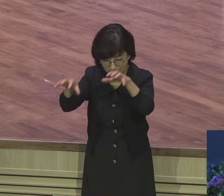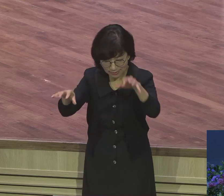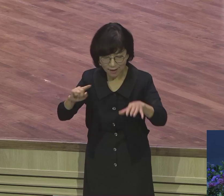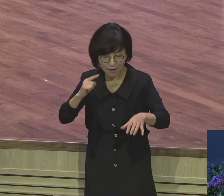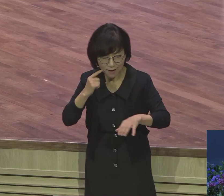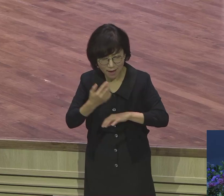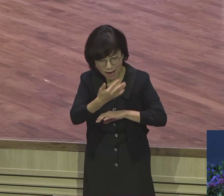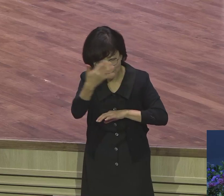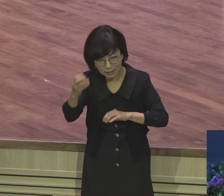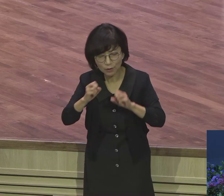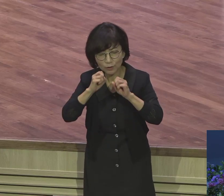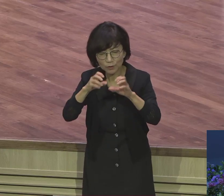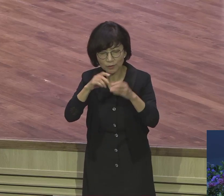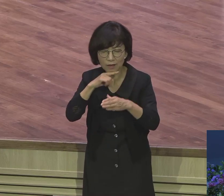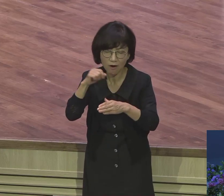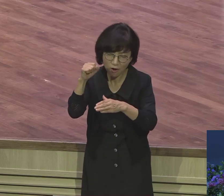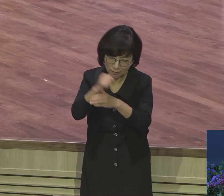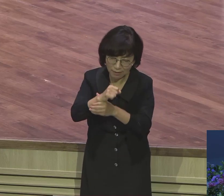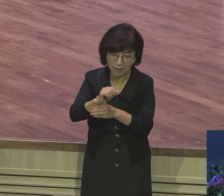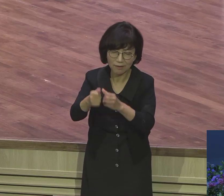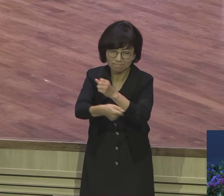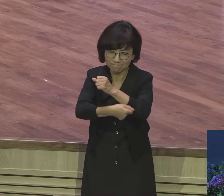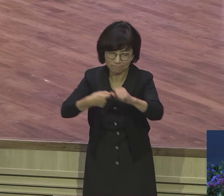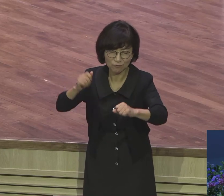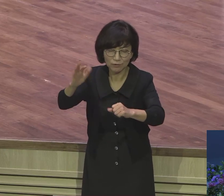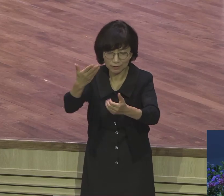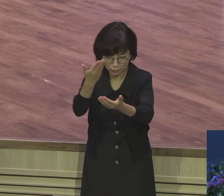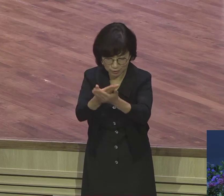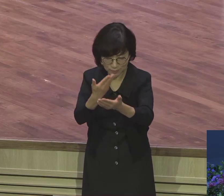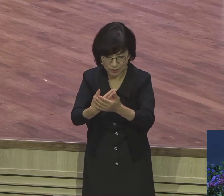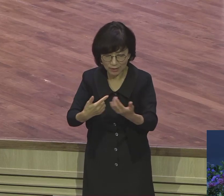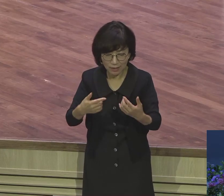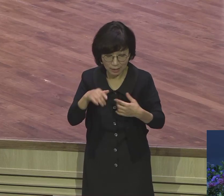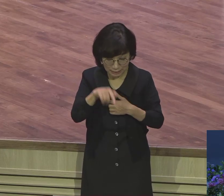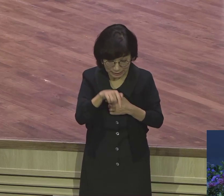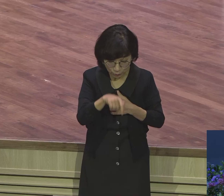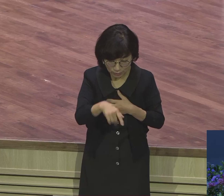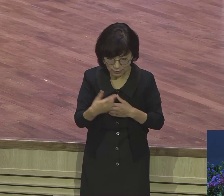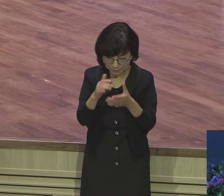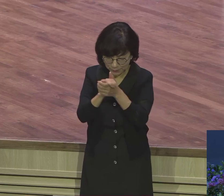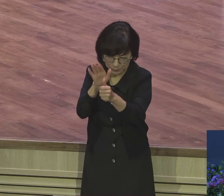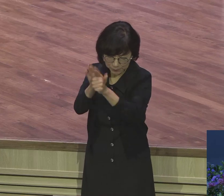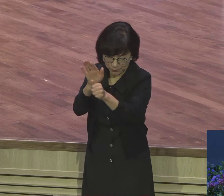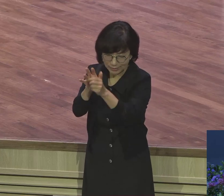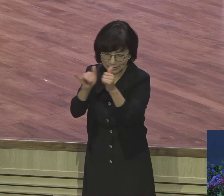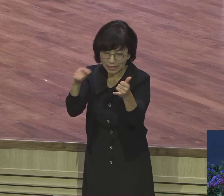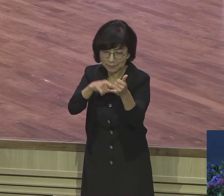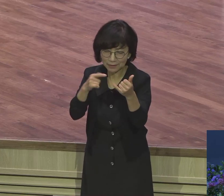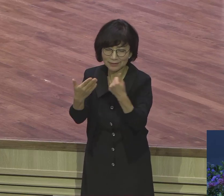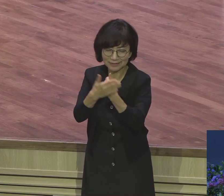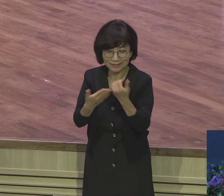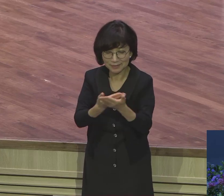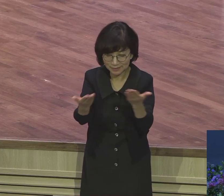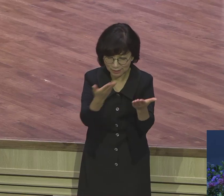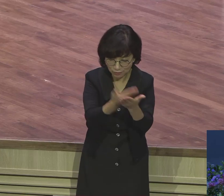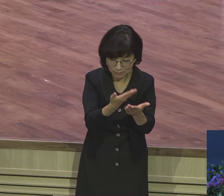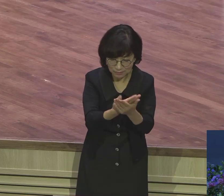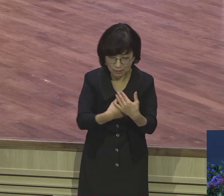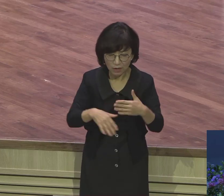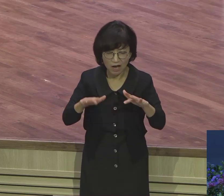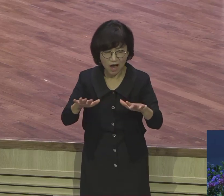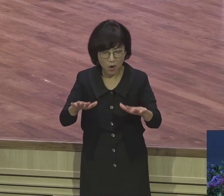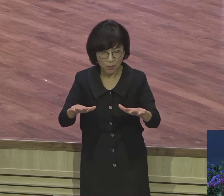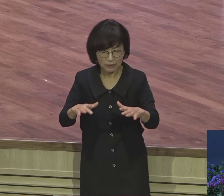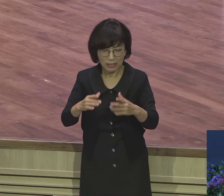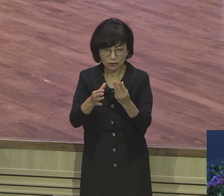아름다운 발걸음이 되기도 와주옵사사 이곳에 기도하는 기도 동력자들에게도 하나님의 은혜 베푸시고 이번 한 주간 사단이 가장 역사하는